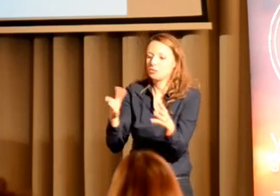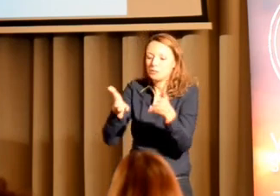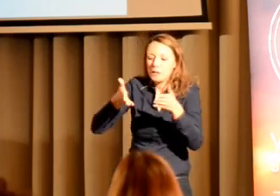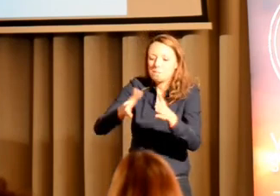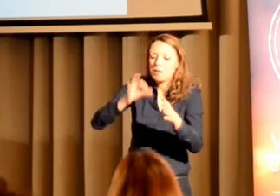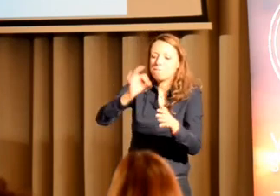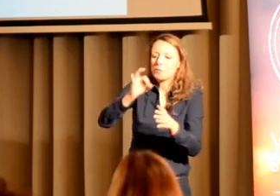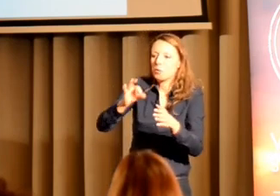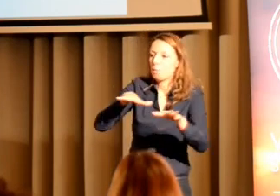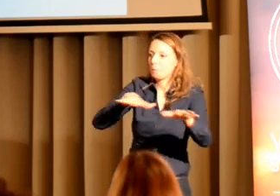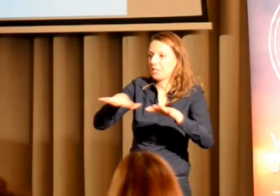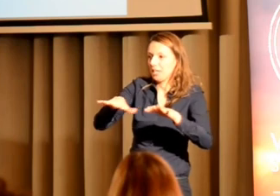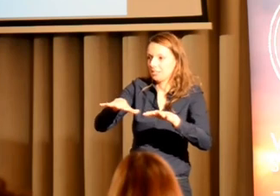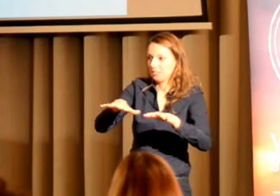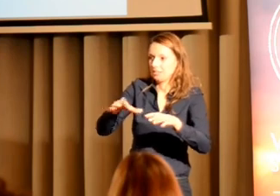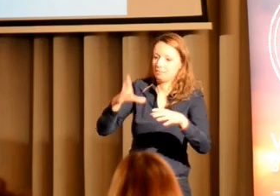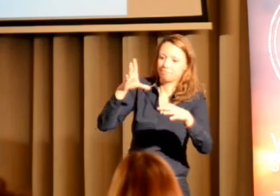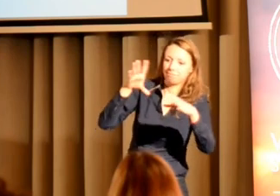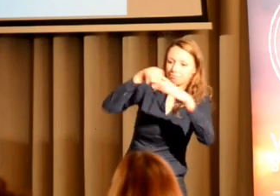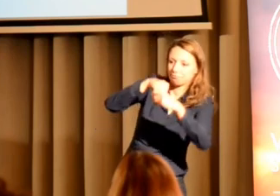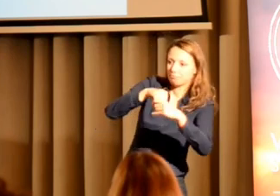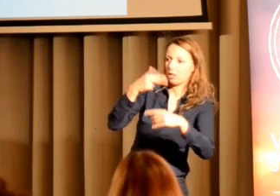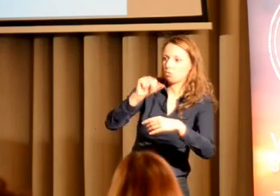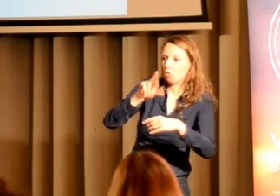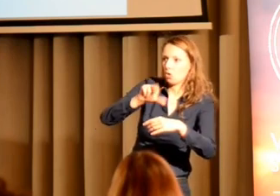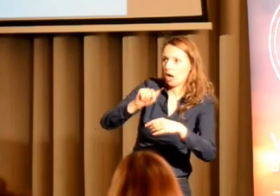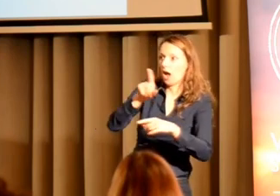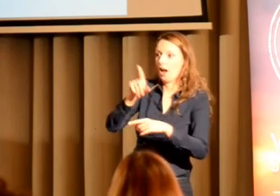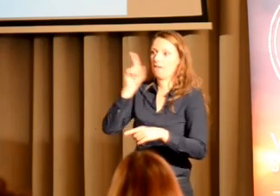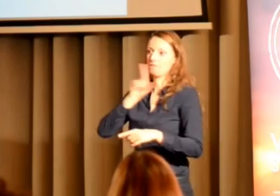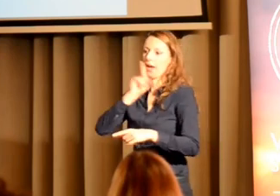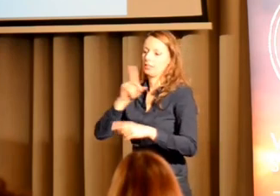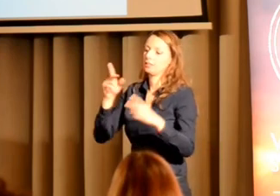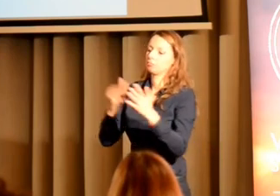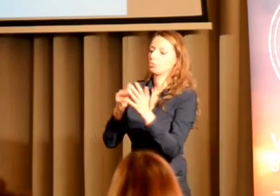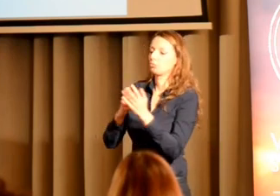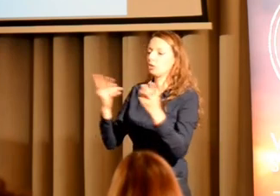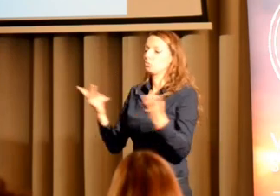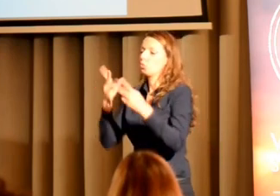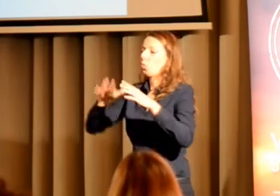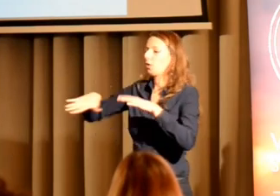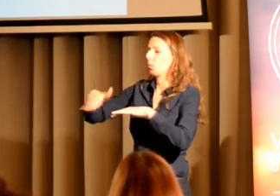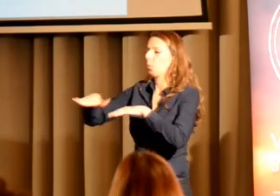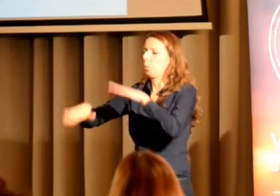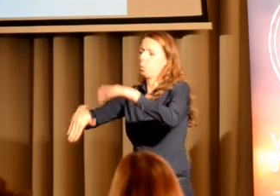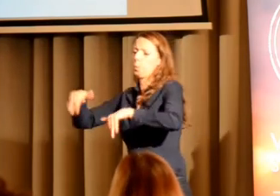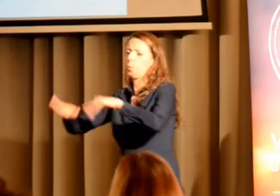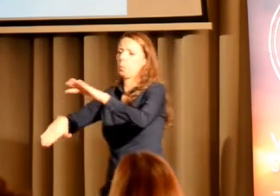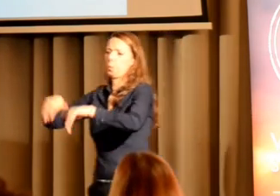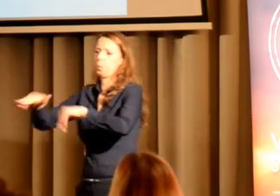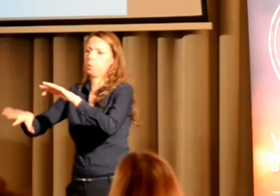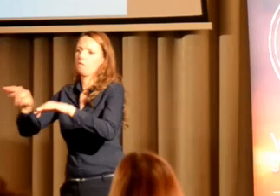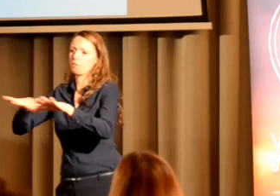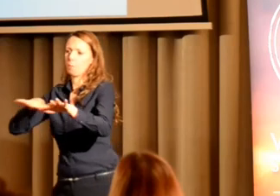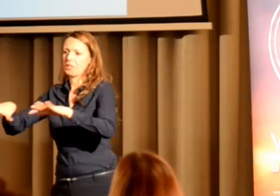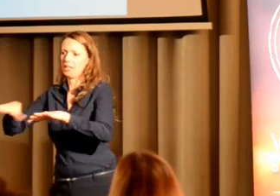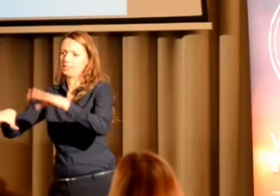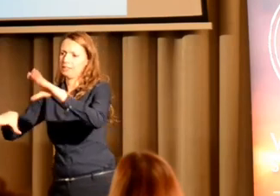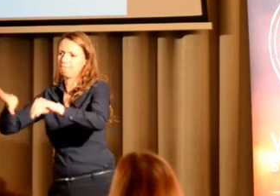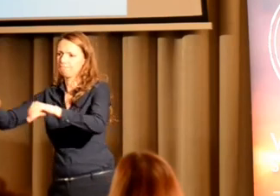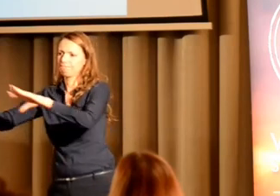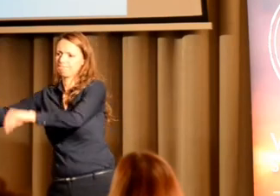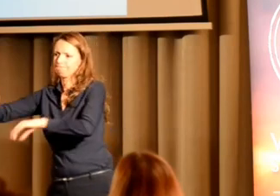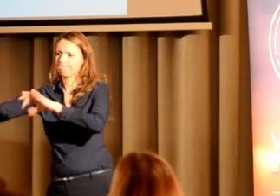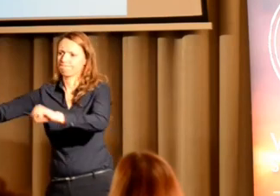to terytorium, no to musi się troszkę nachodzić. Stąd też wynika ta jego długa wędrówka. Ale średnio około 20